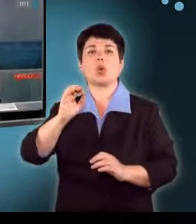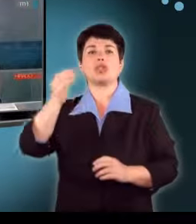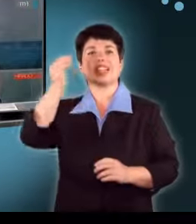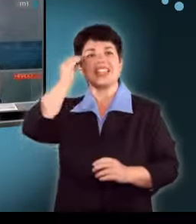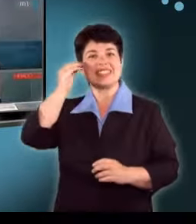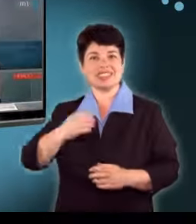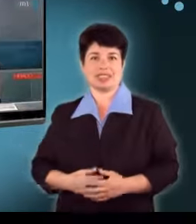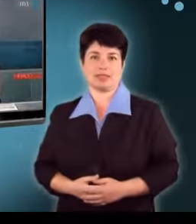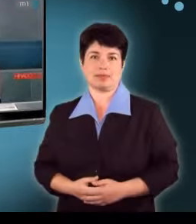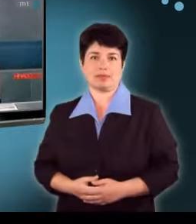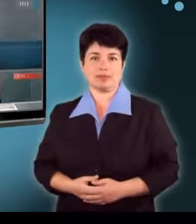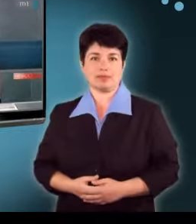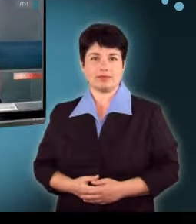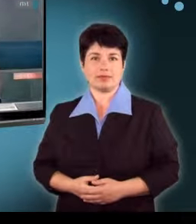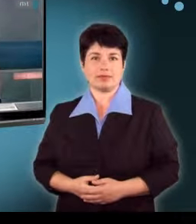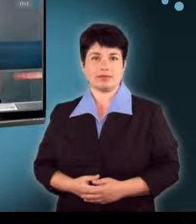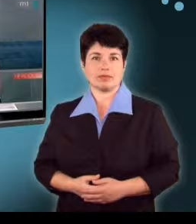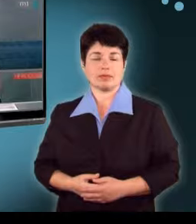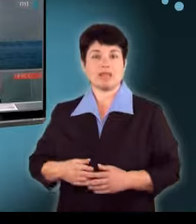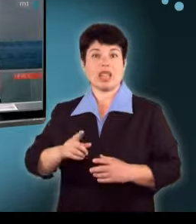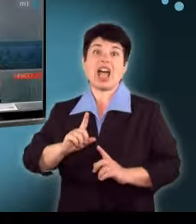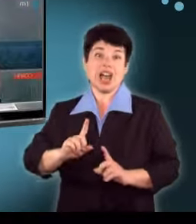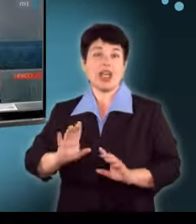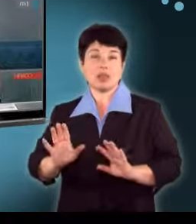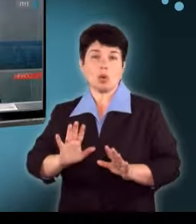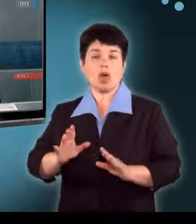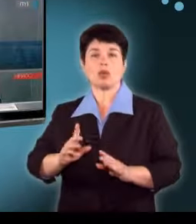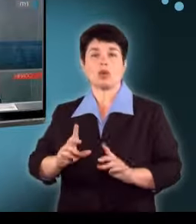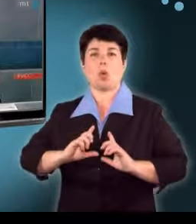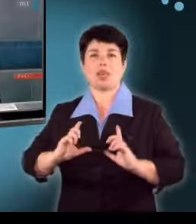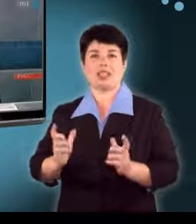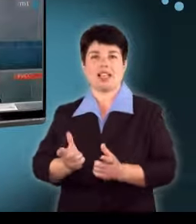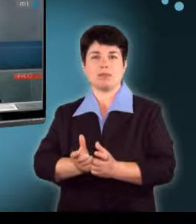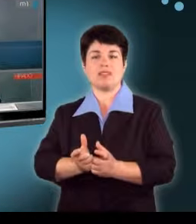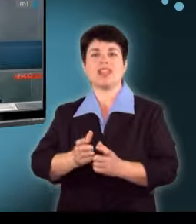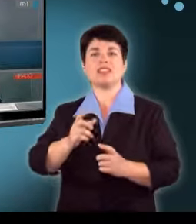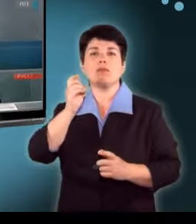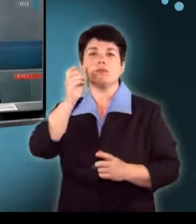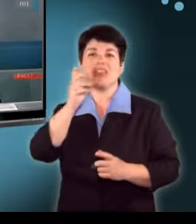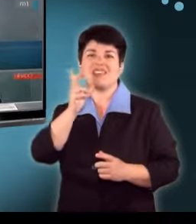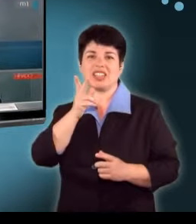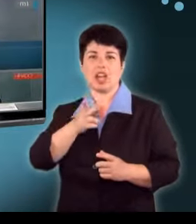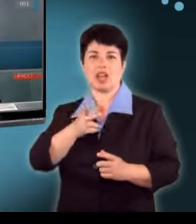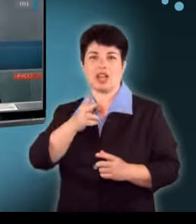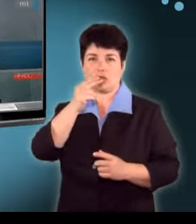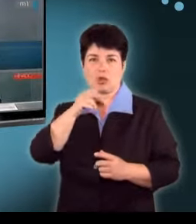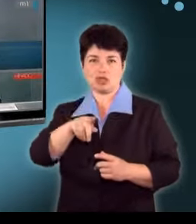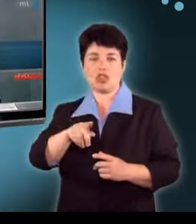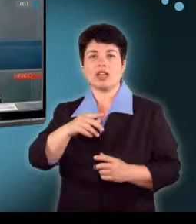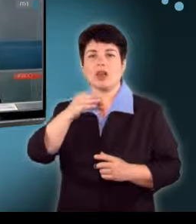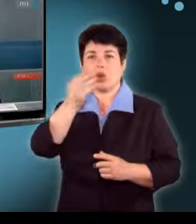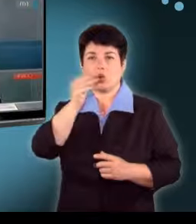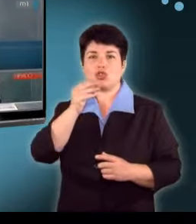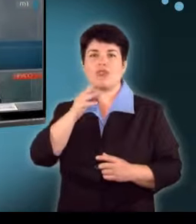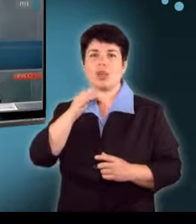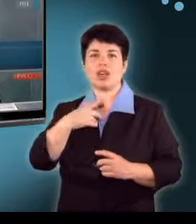Állítólag őrizetbe vette a bolíviai rendőrség Rózsa Flores Eduardo csoportjának két feltételezett fegyverszállítóját Santa Cruzban.